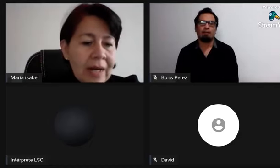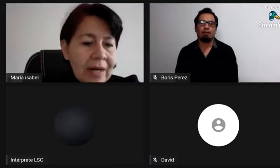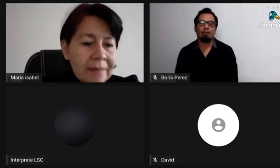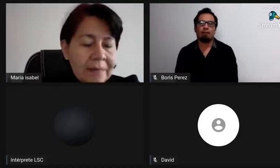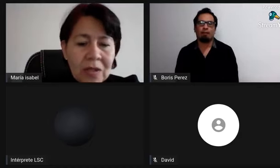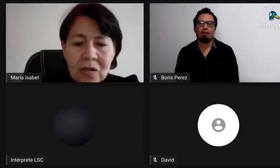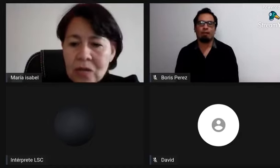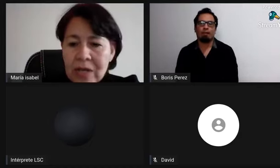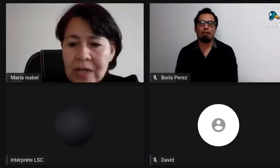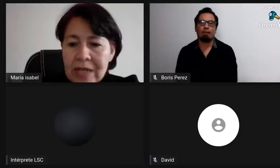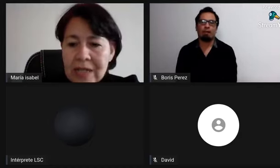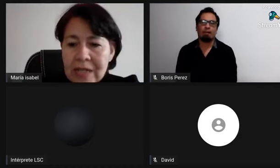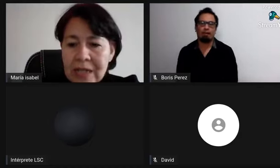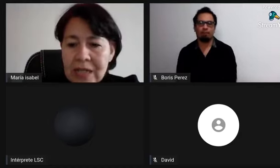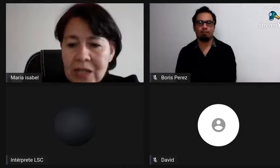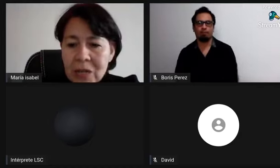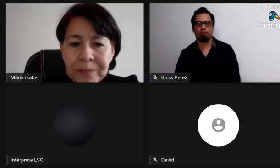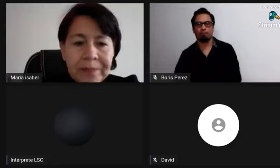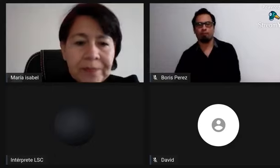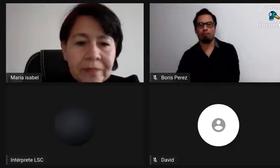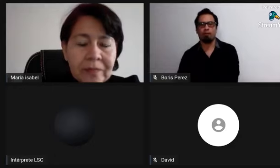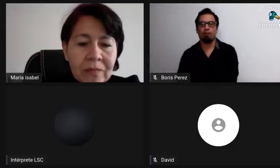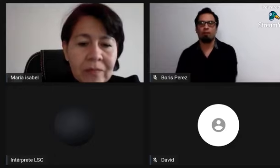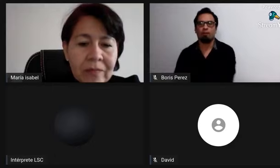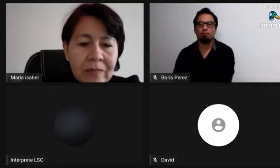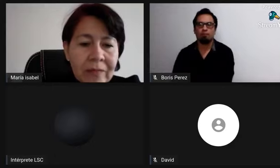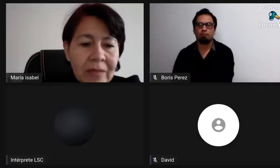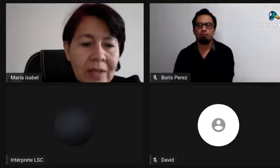Bueno, acá nos han escrito,